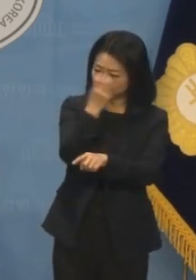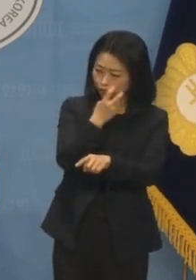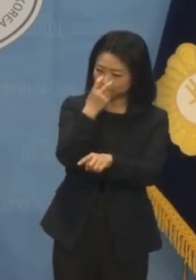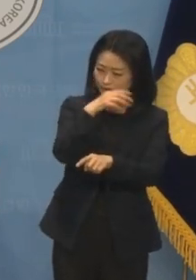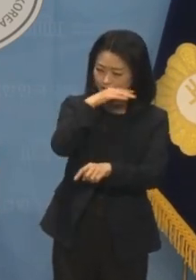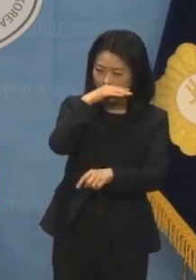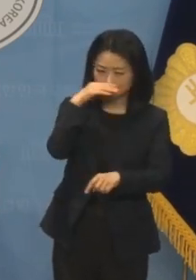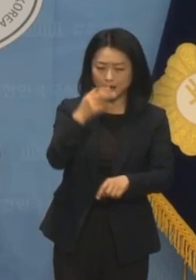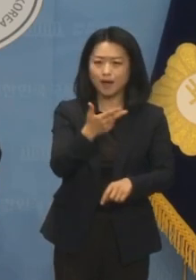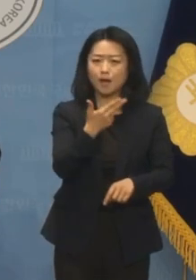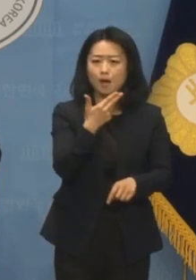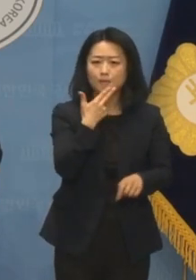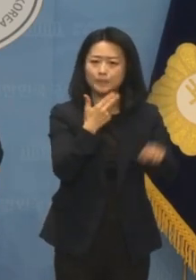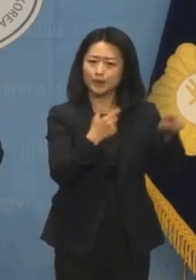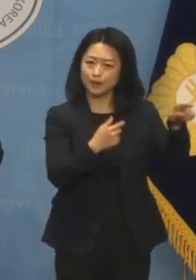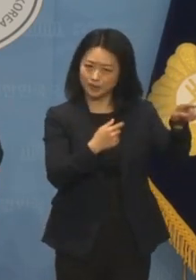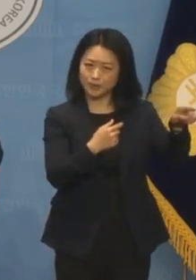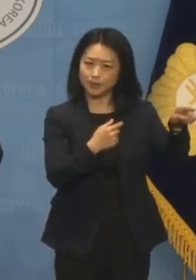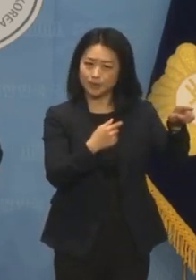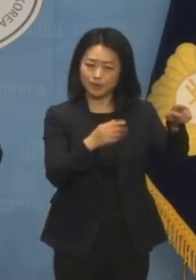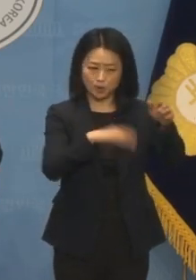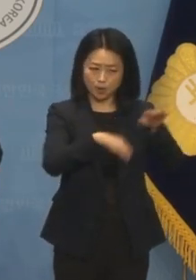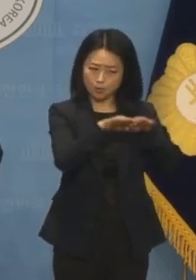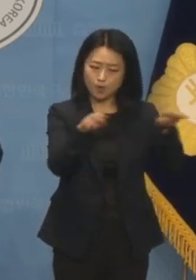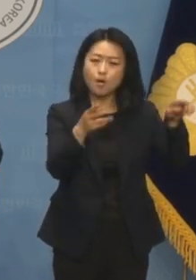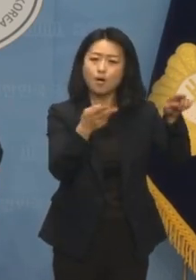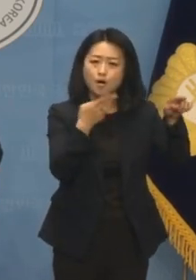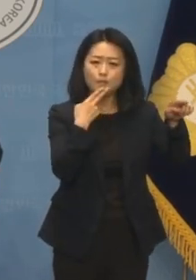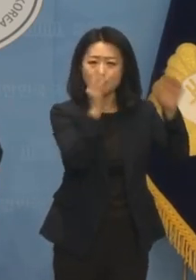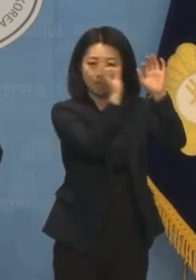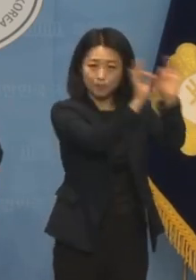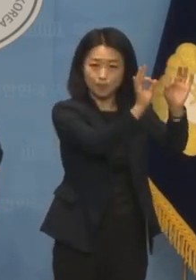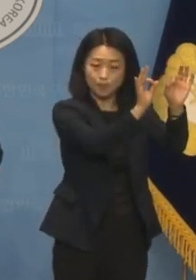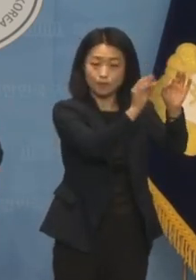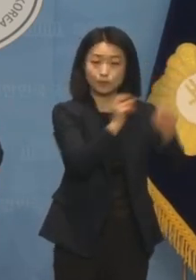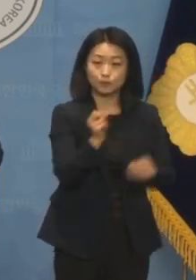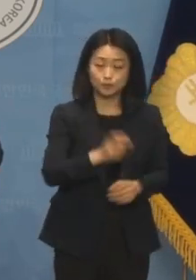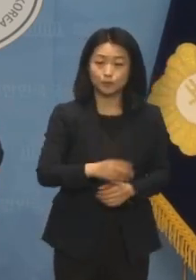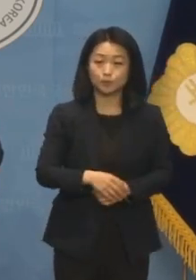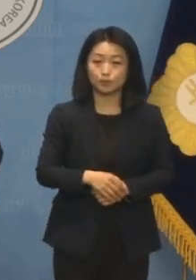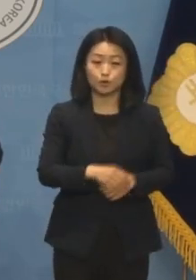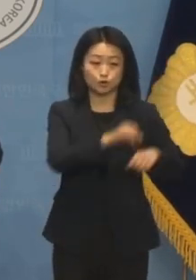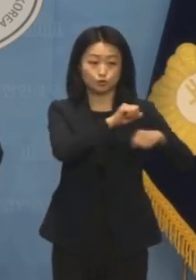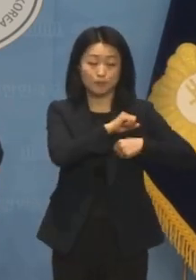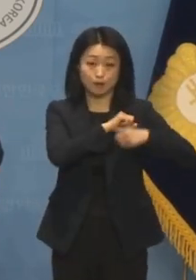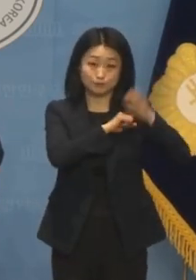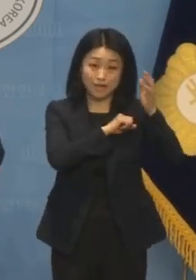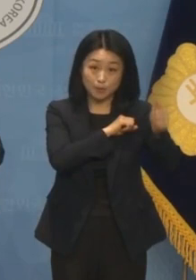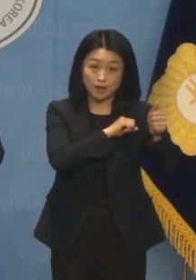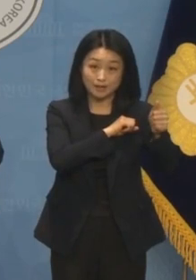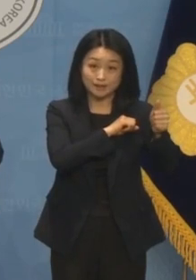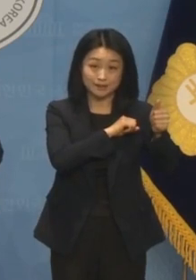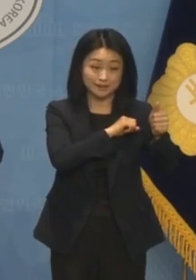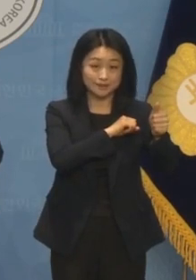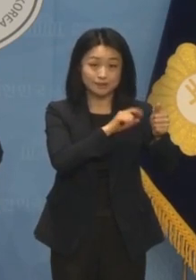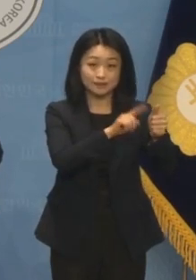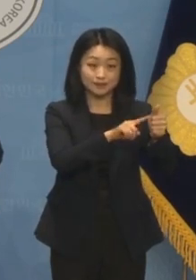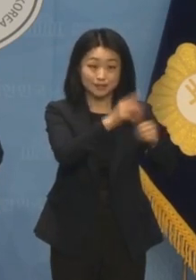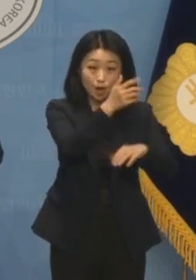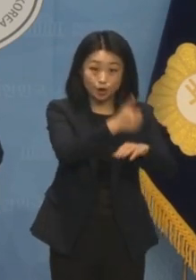우려를 남겼습니다. 또한 이번 사태의 핵심인 이종섭 전 장관은 호주 대사로 발령되기도